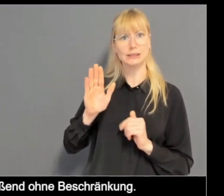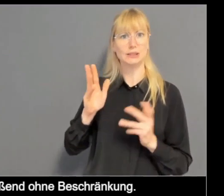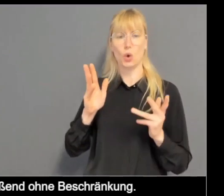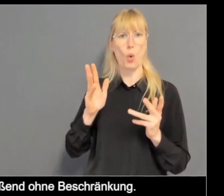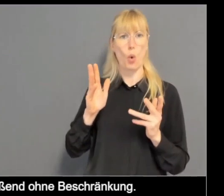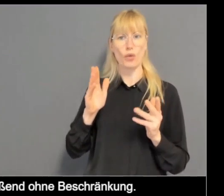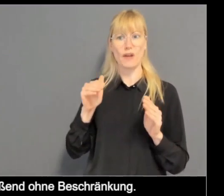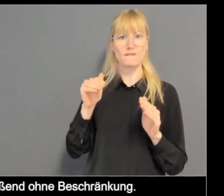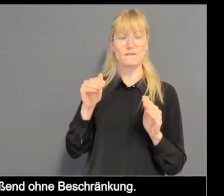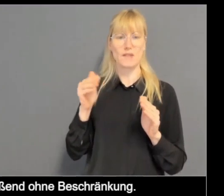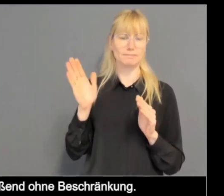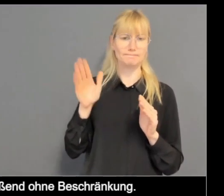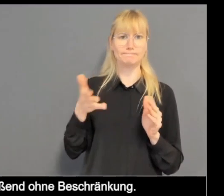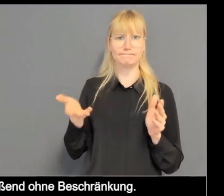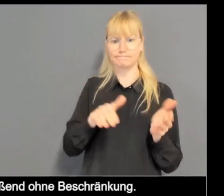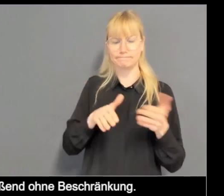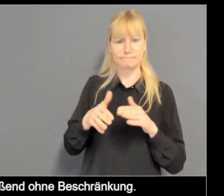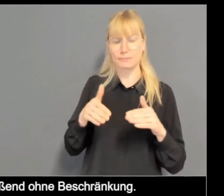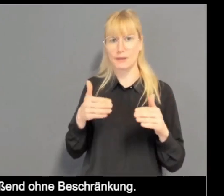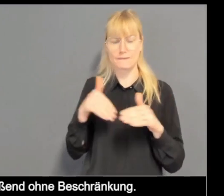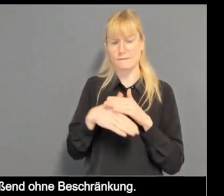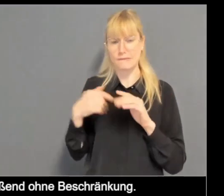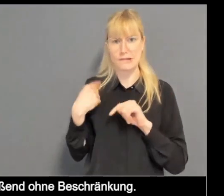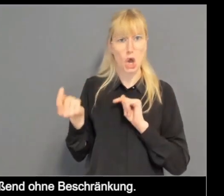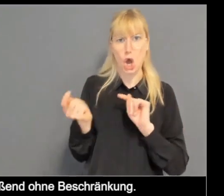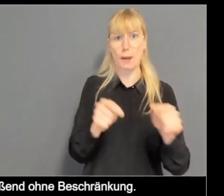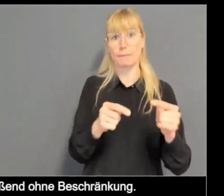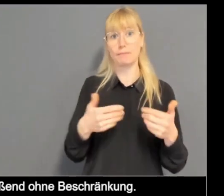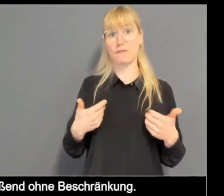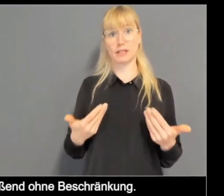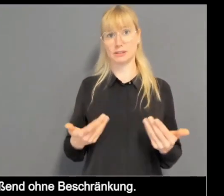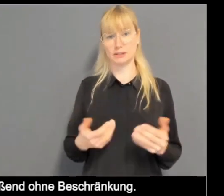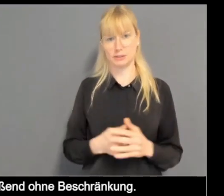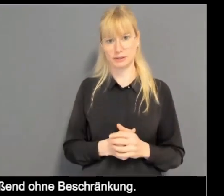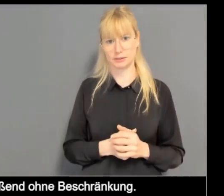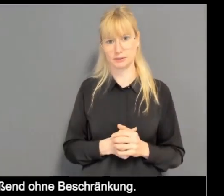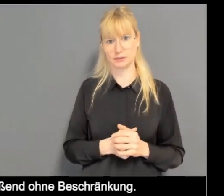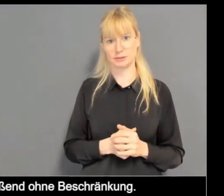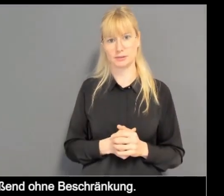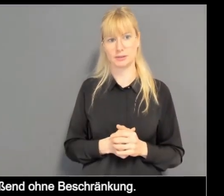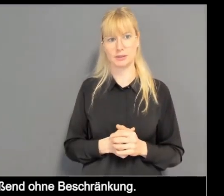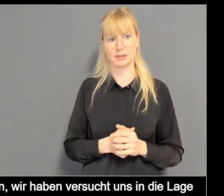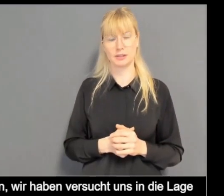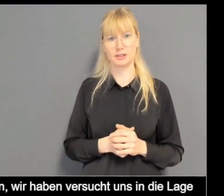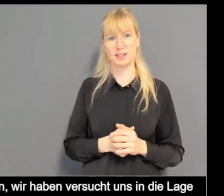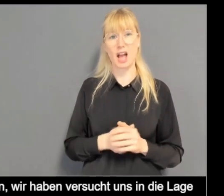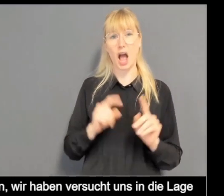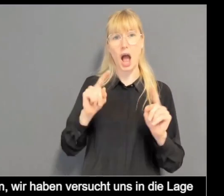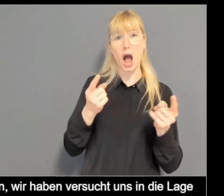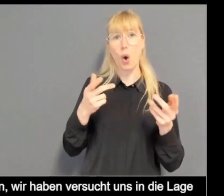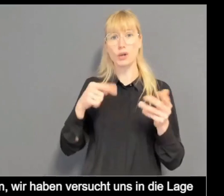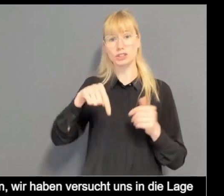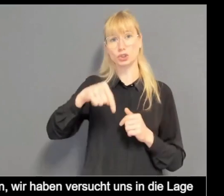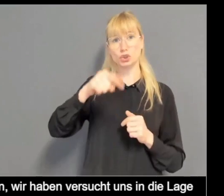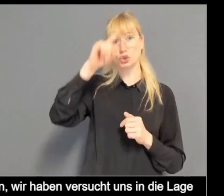erst mal zu Hause. Wenn es ein solches Zuhause dann entsprechend gibt, in welcher Situation. Was wir auch nicht exakt wissen, das geht ja auf die Frage von